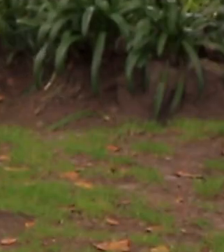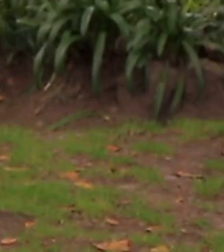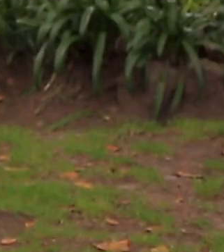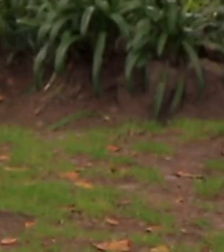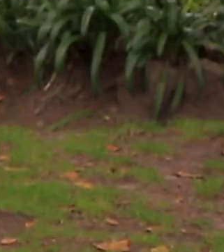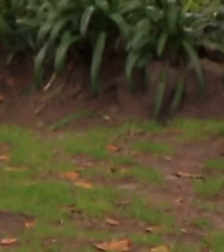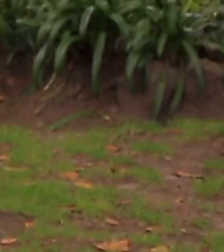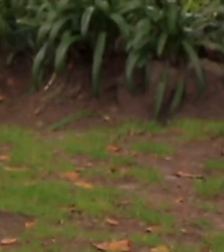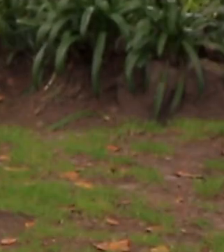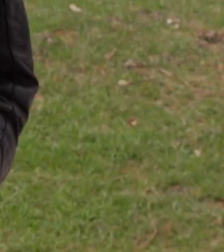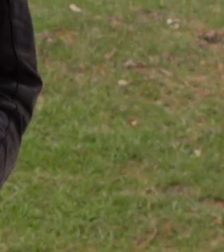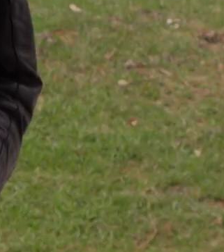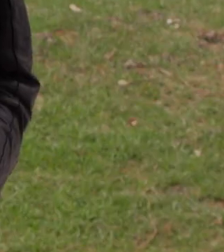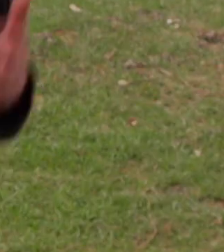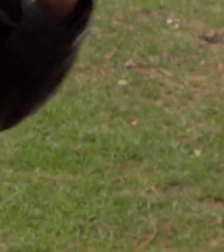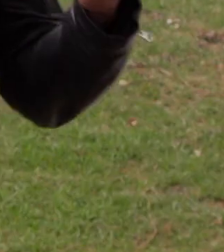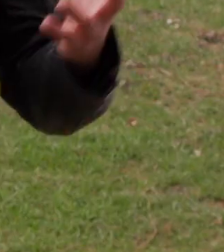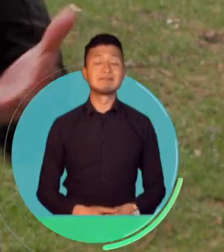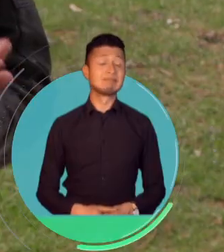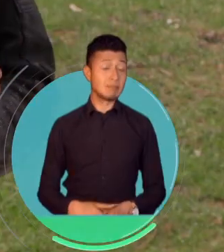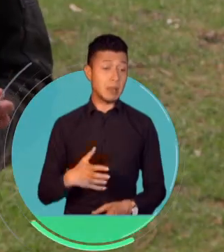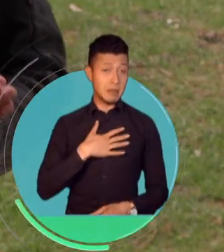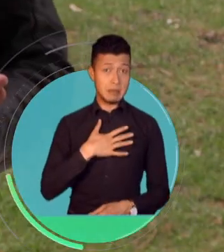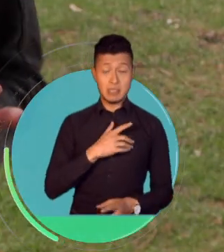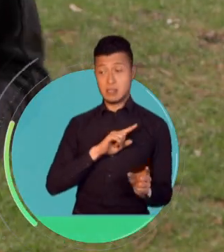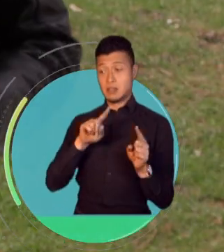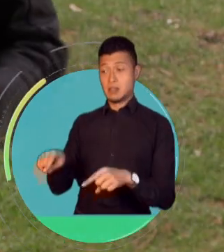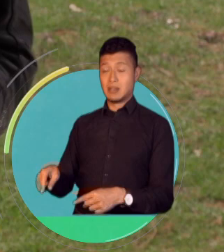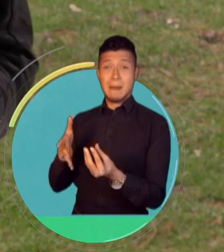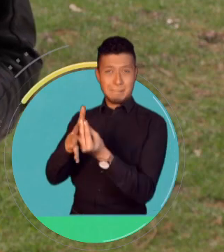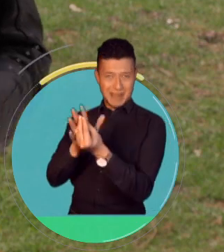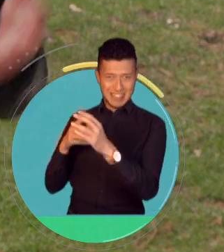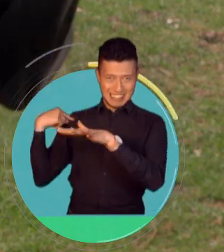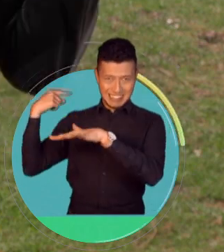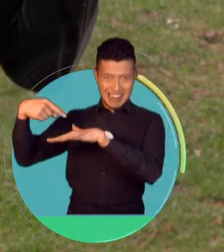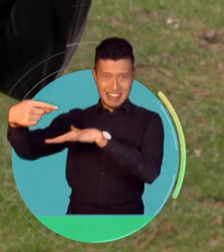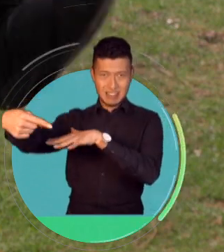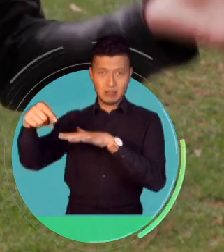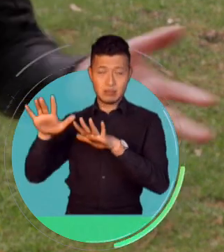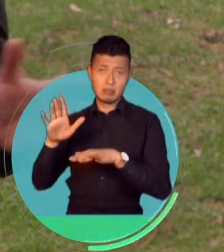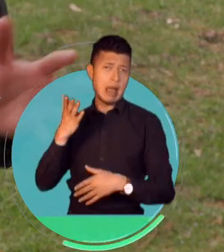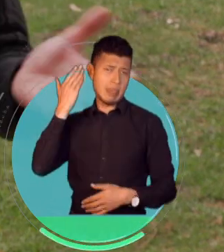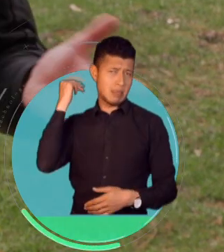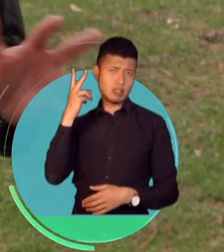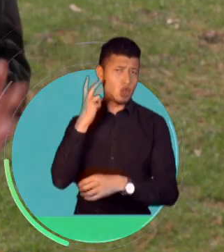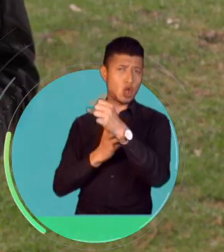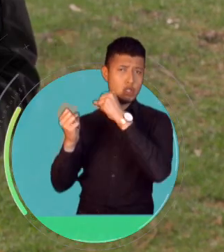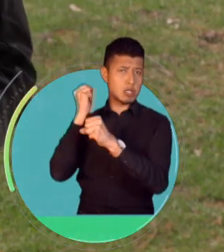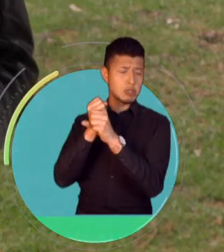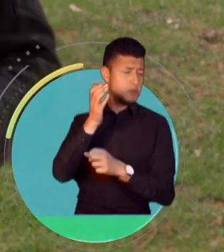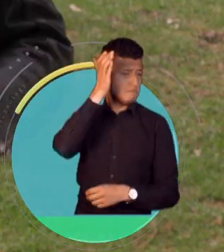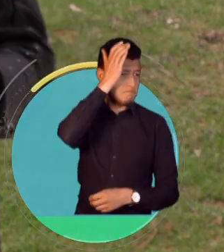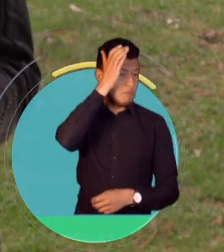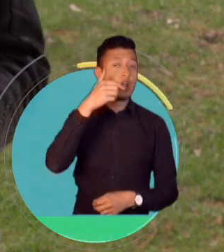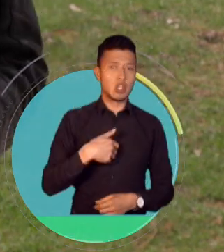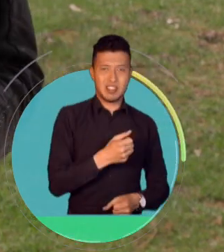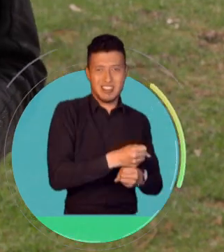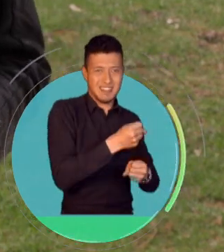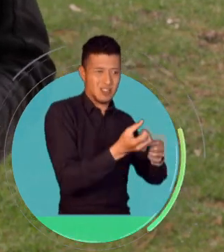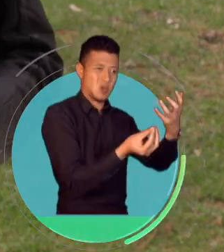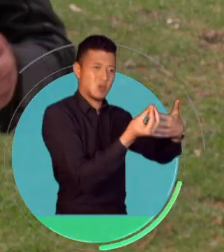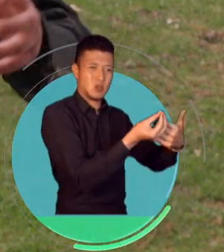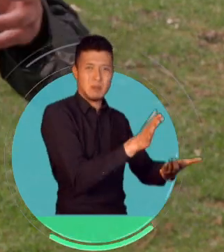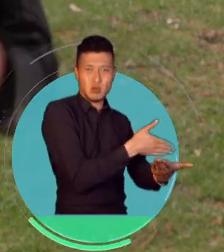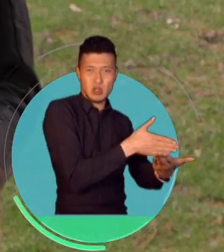y te repito una pregunta Camilo Bueno para mí digamos que volver a medios tradicionales yo ya estaba alejado así como dos años yo sí estoy trabajando